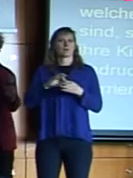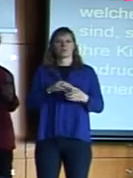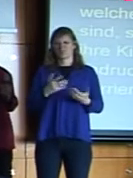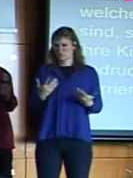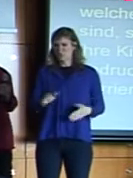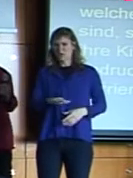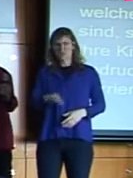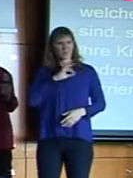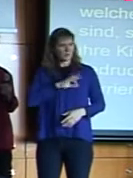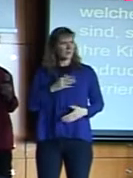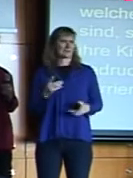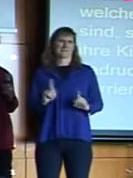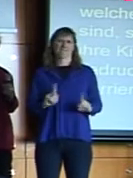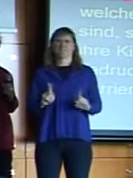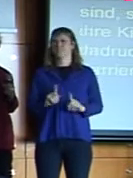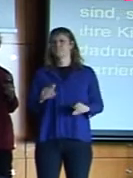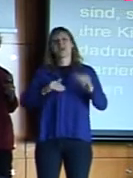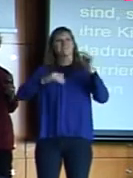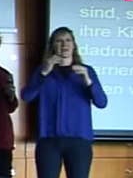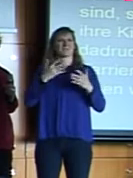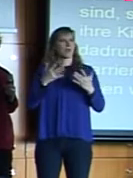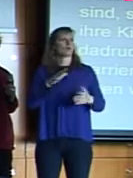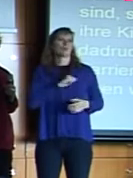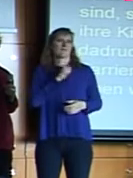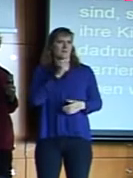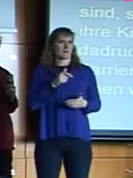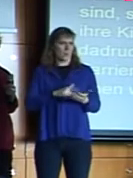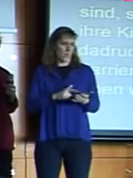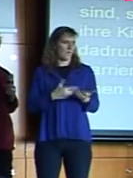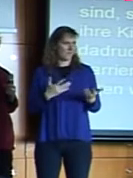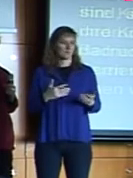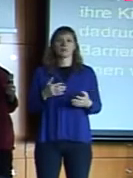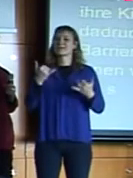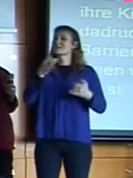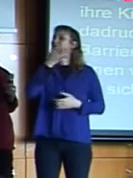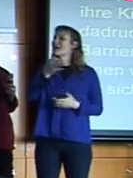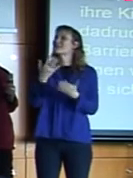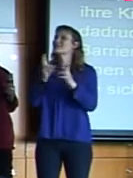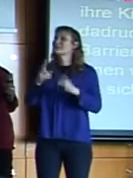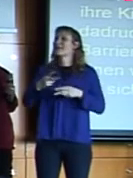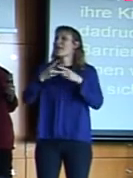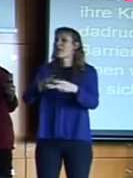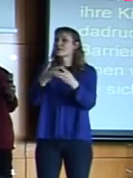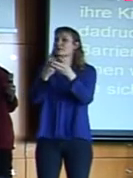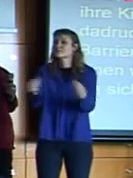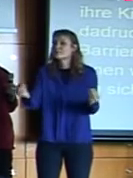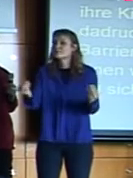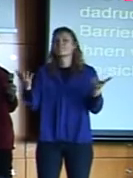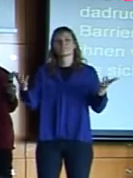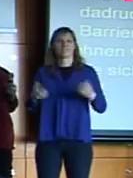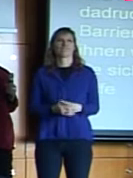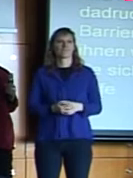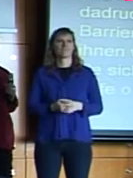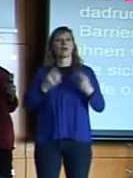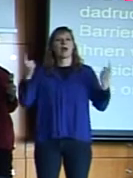auch dazu nicht in der Lage, genauso wenig wie Erwachsene. Gut, die Frage ist, was kann helfen? Es kann helfen, wirklich